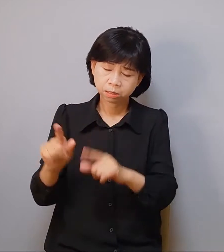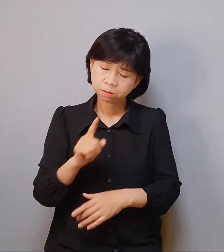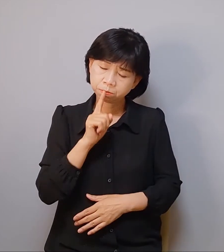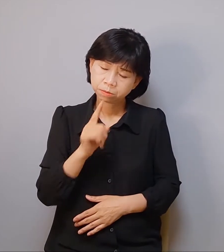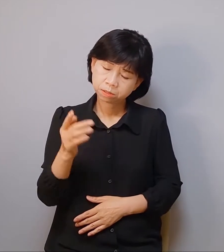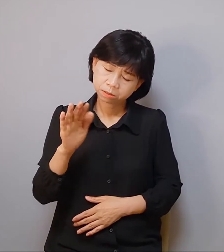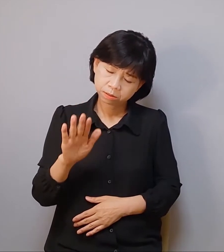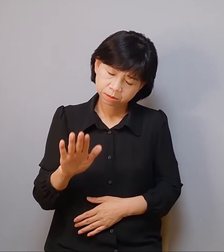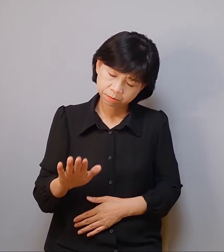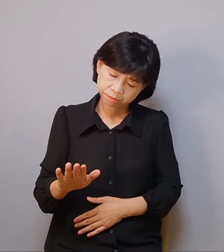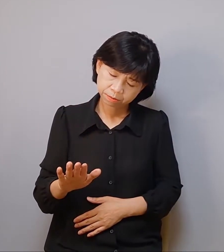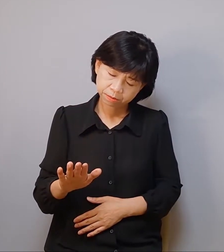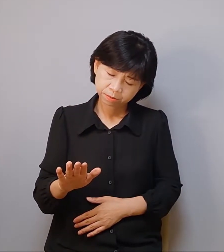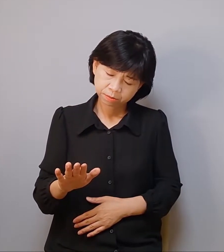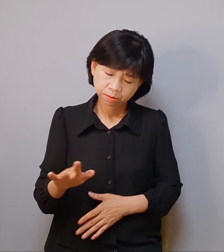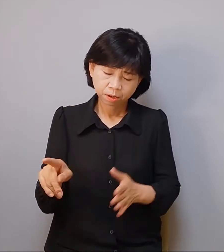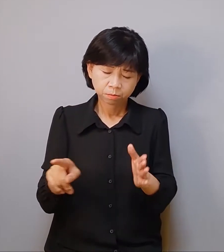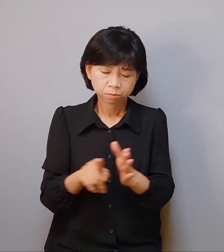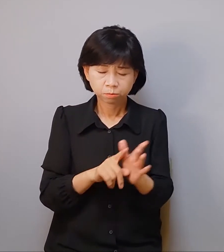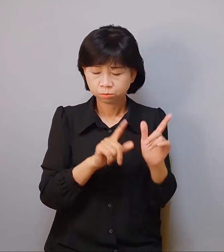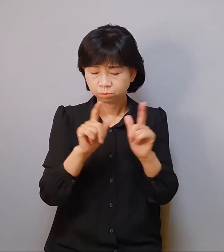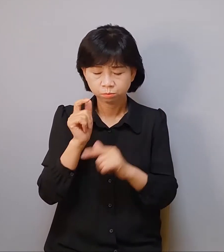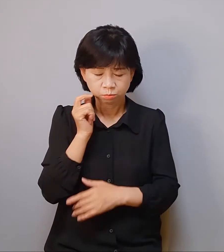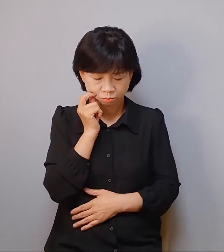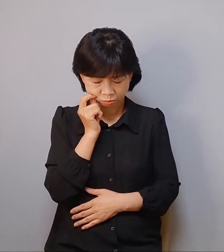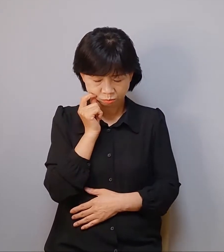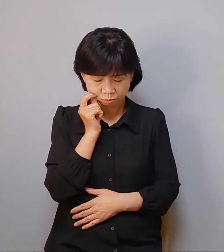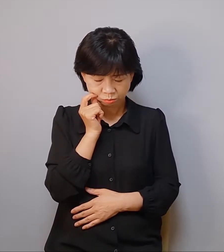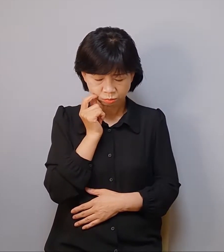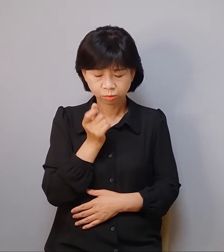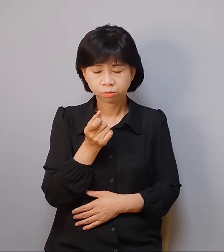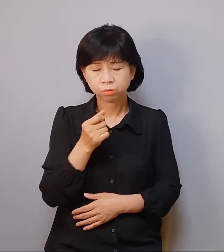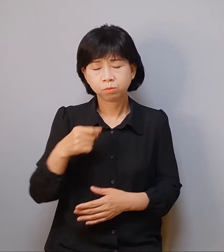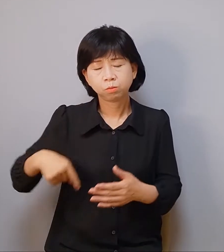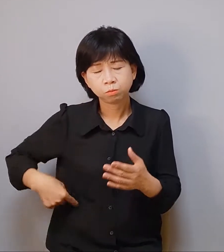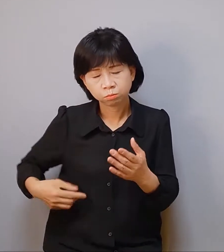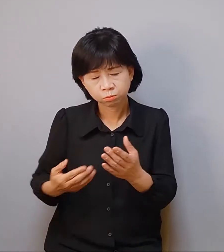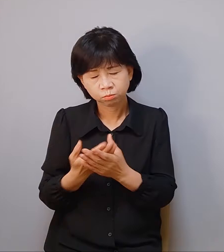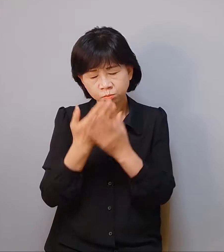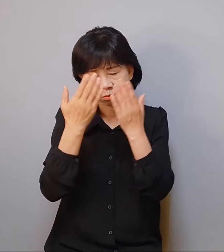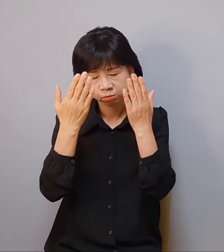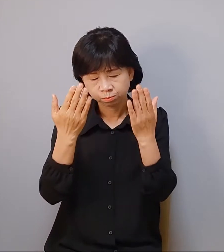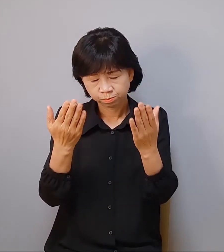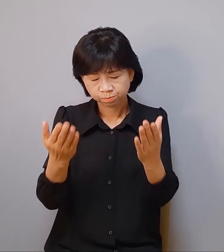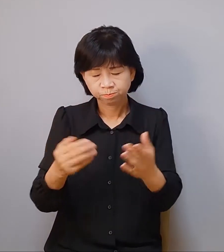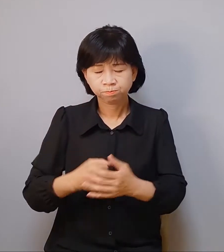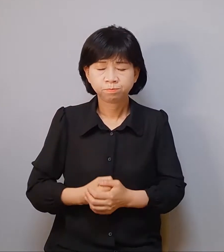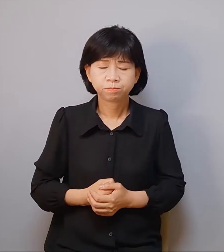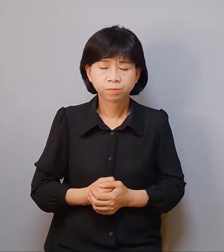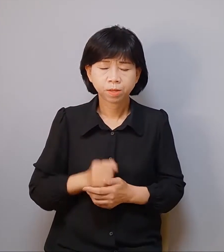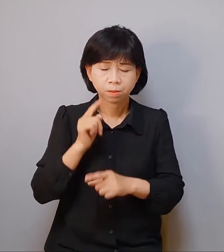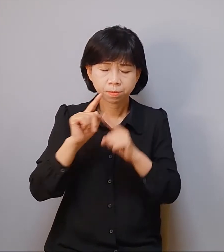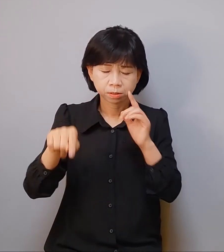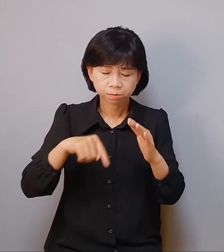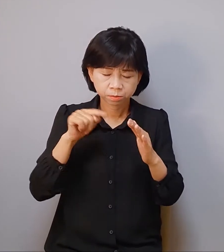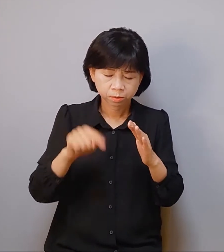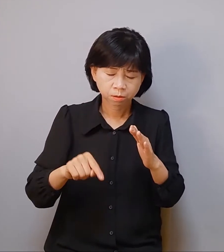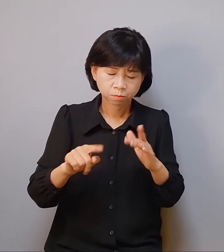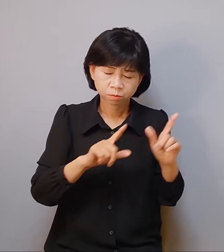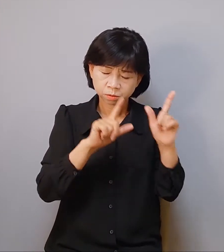했는데 믿음으로 살지 못했음을 회개합니다. 말씀 가운데